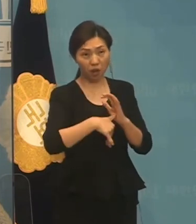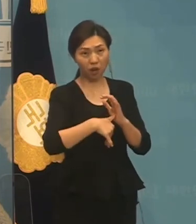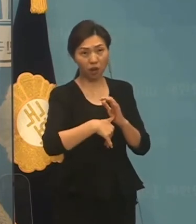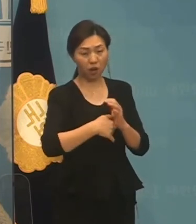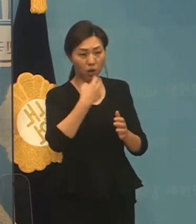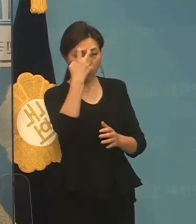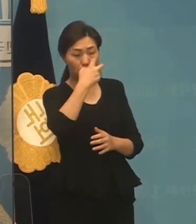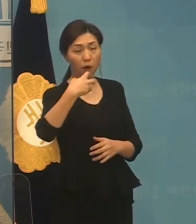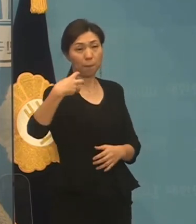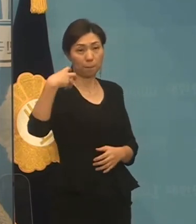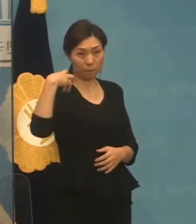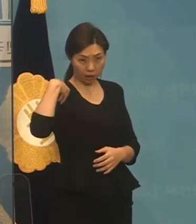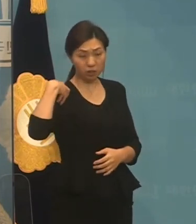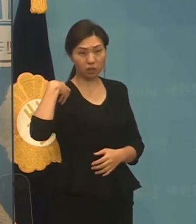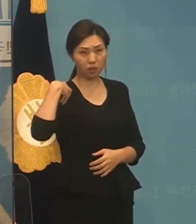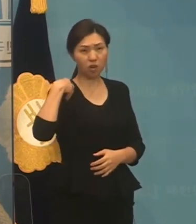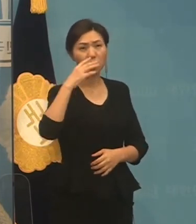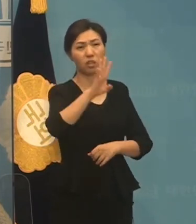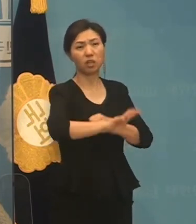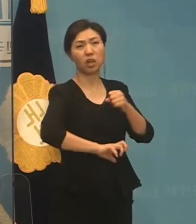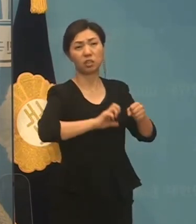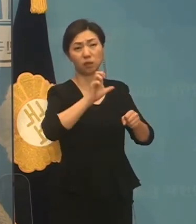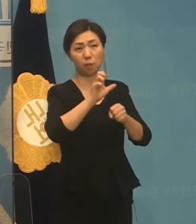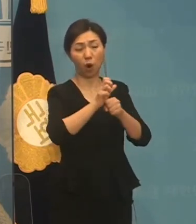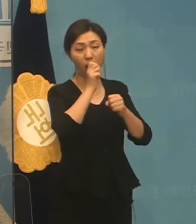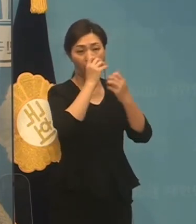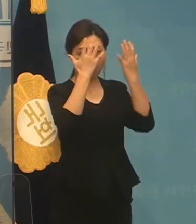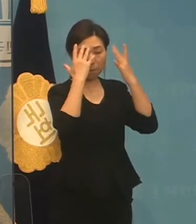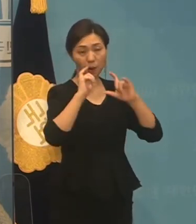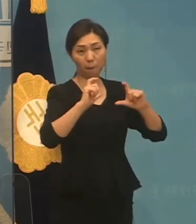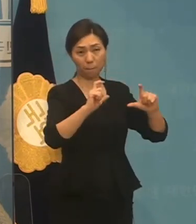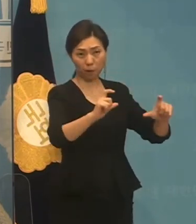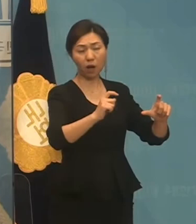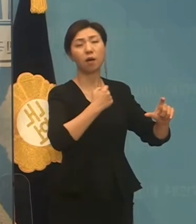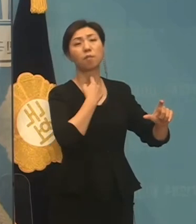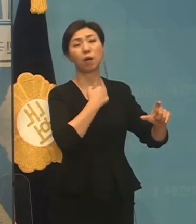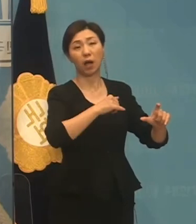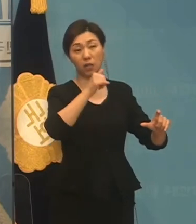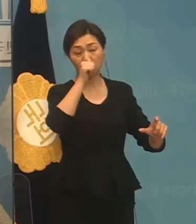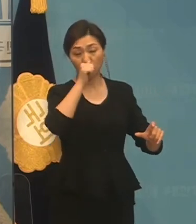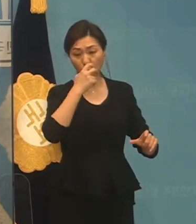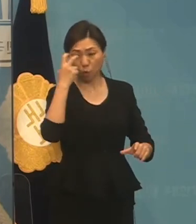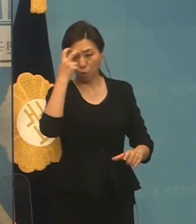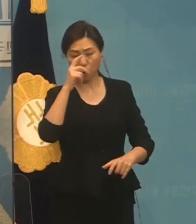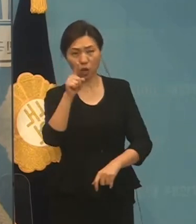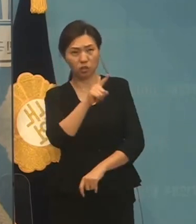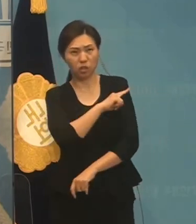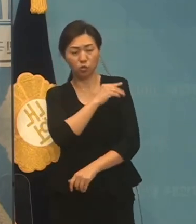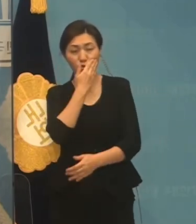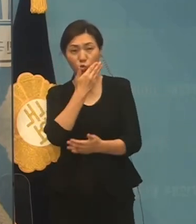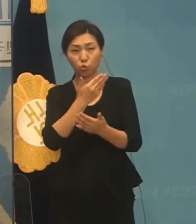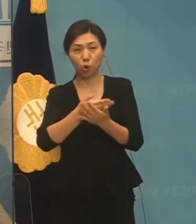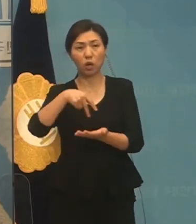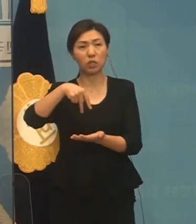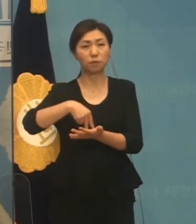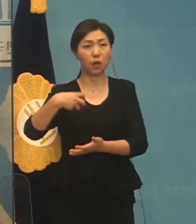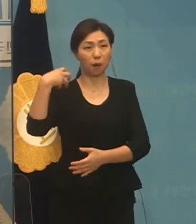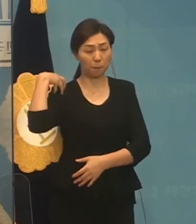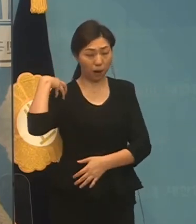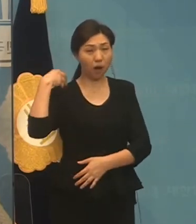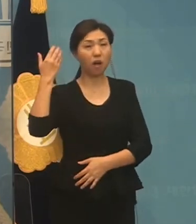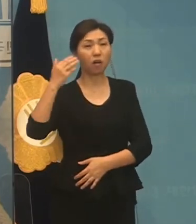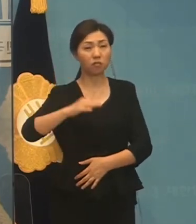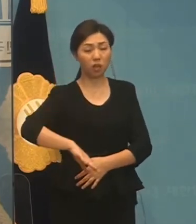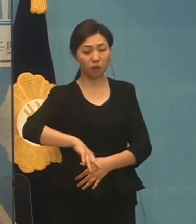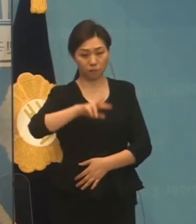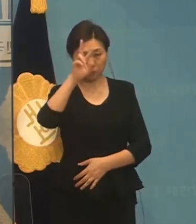유념한 검찰 수사의 최정점에 있었던 인물이기도 합니다. 따라서 박근혜 사면 발언은